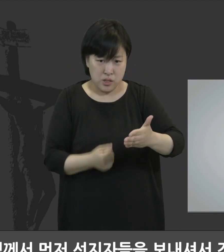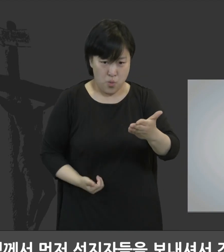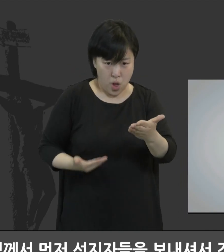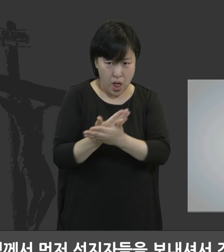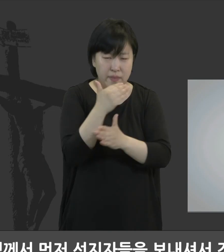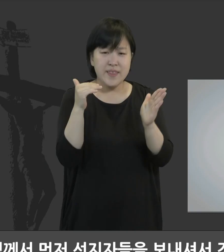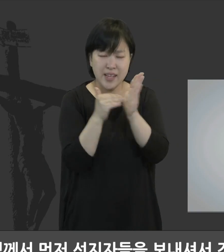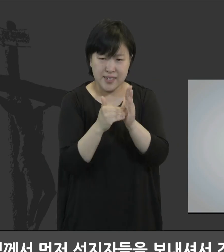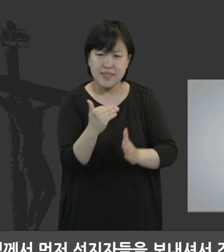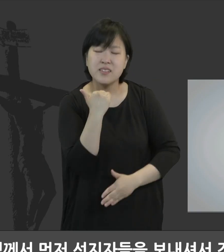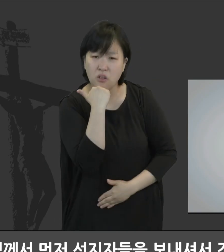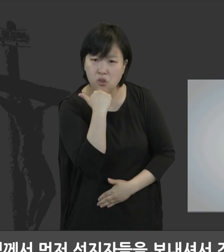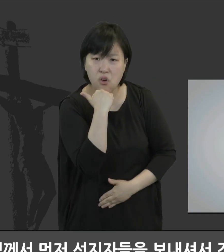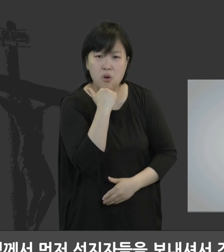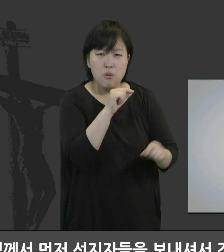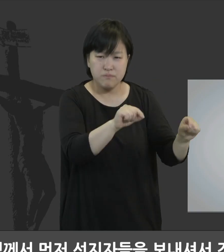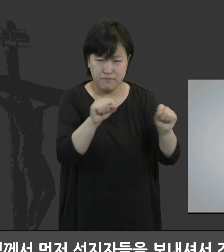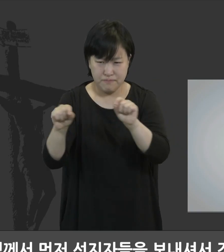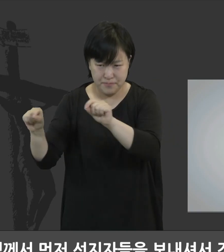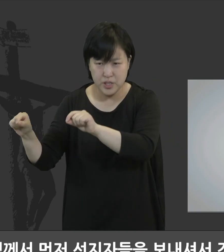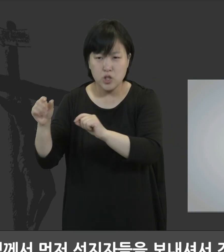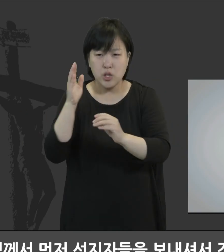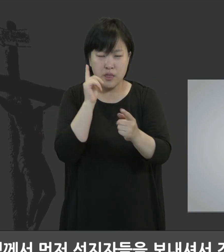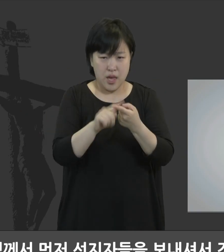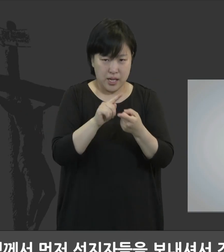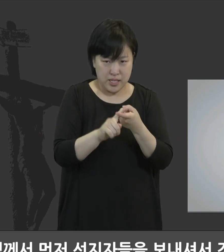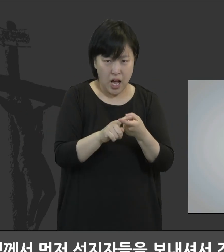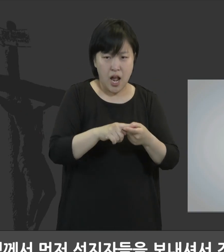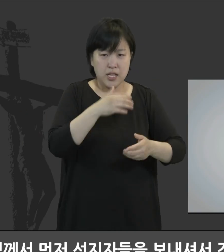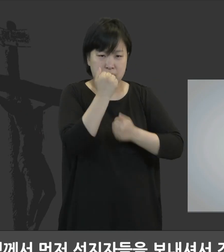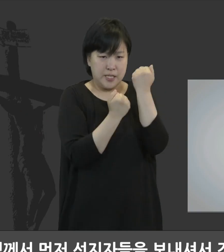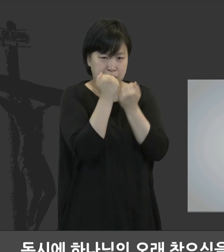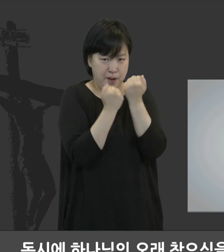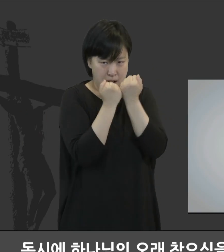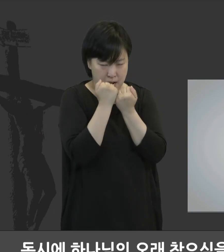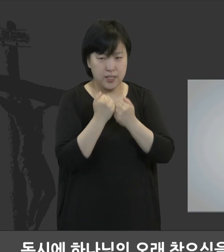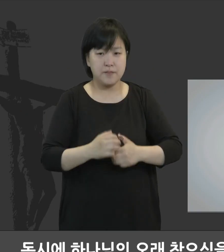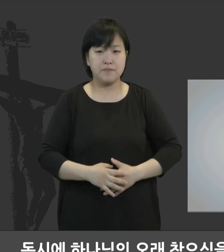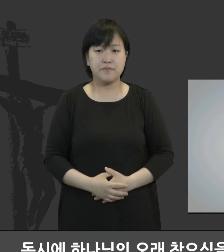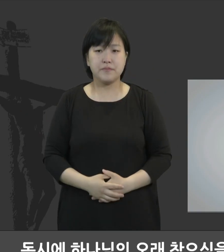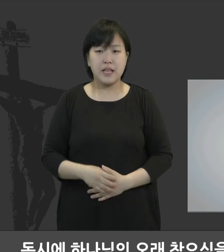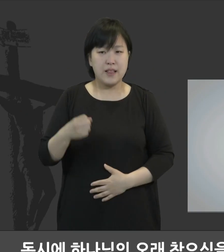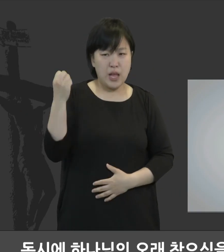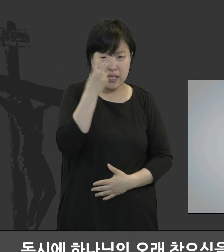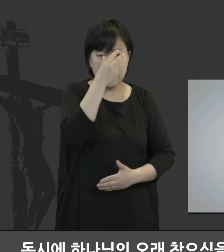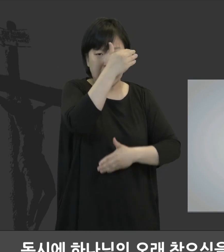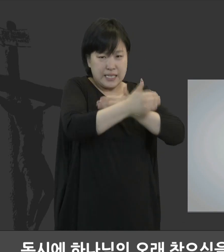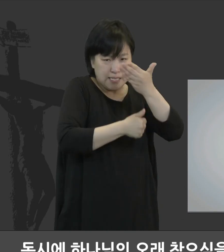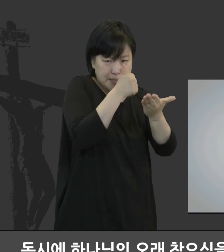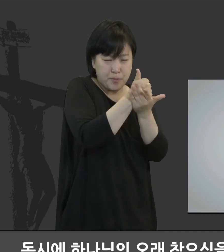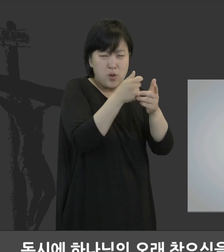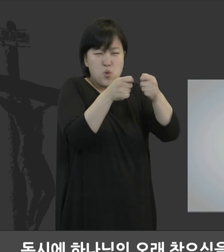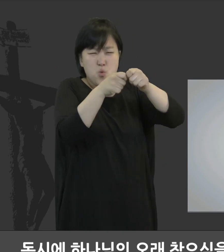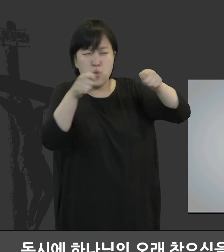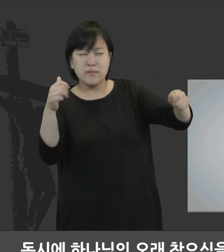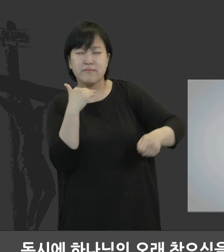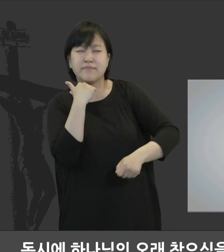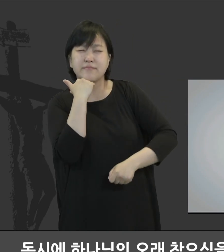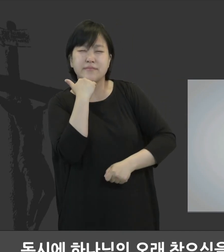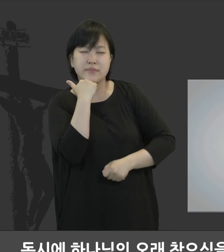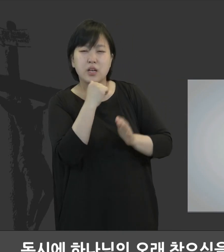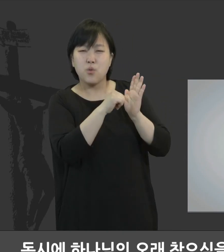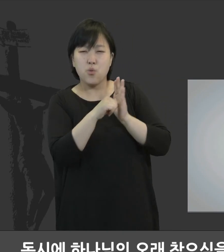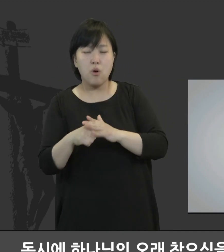후에야 심판하신다는 사실을 저자는 강조합니다. 동시에 하나님의 오래 참으심을 당연한